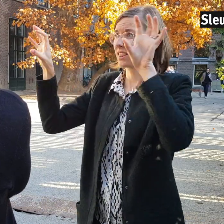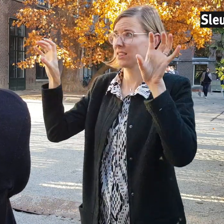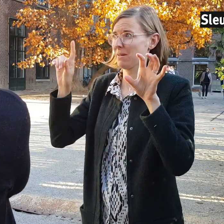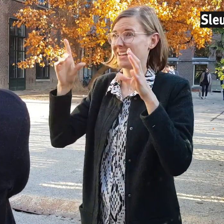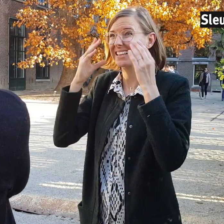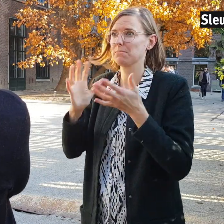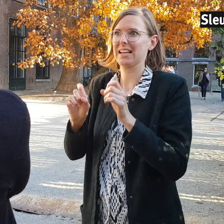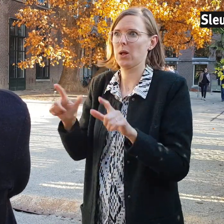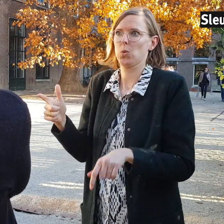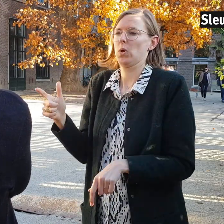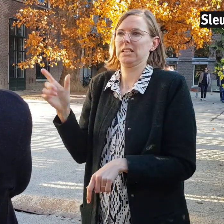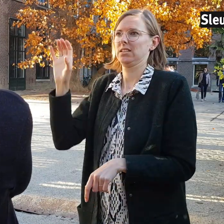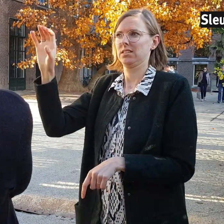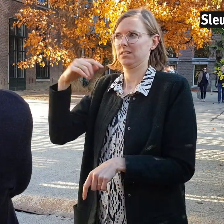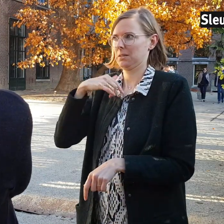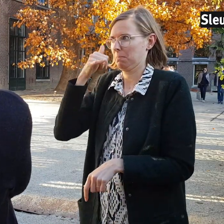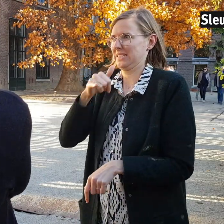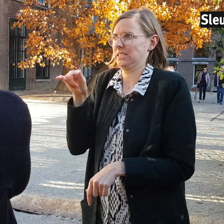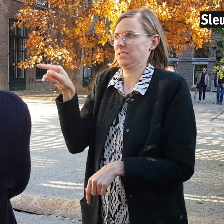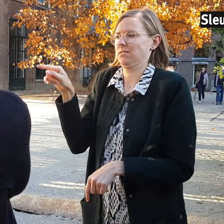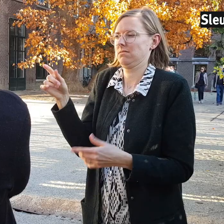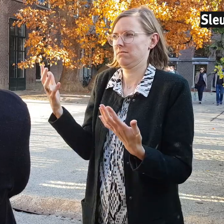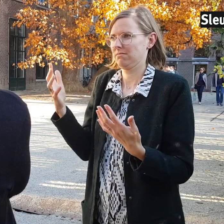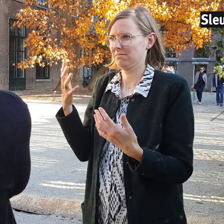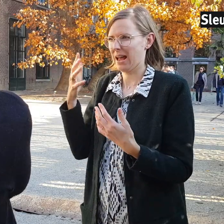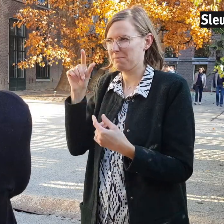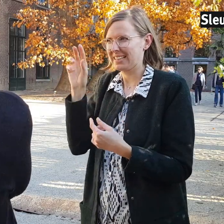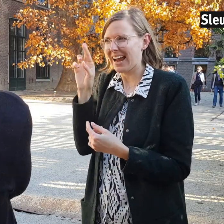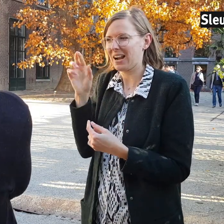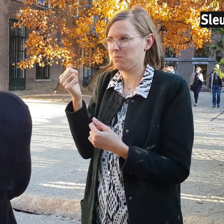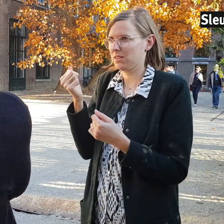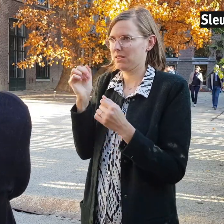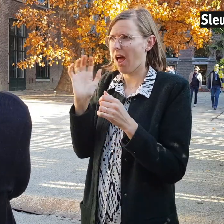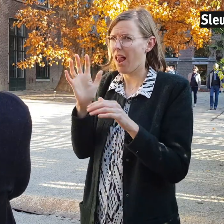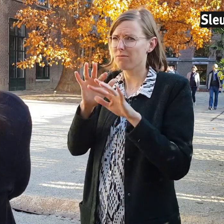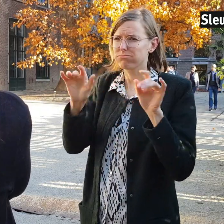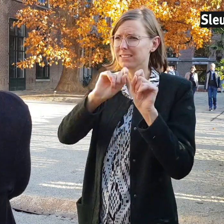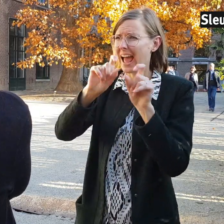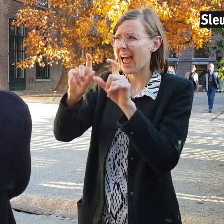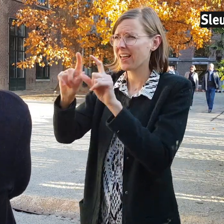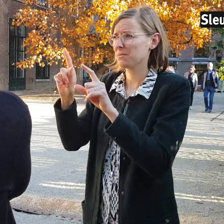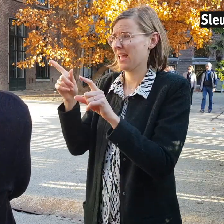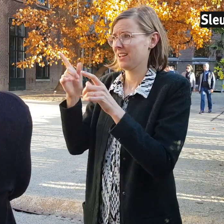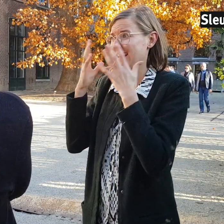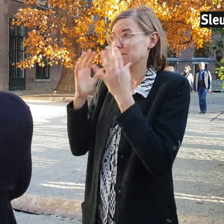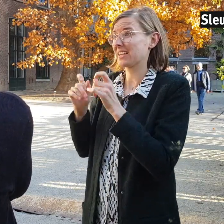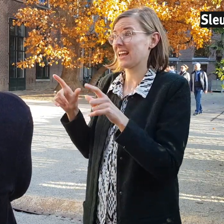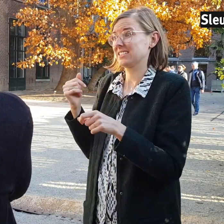Hier in Leiden zijn honderden gedichten in verschillende talen op de muur gezet. Maar gebarentaal was er nog niet bij,